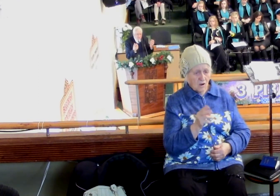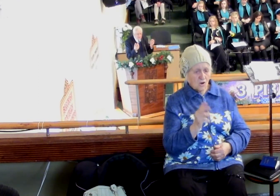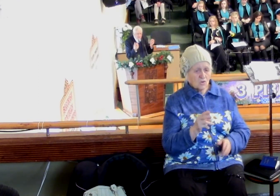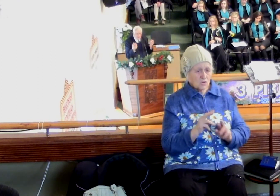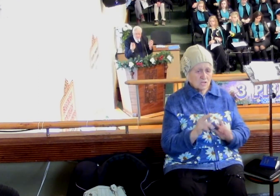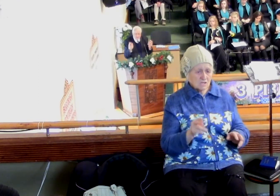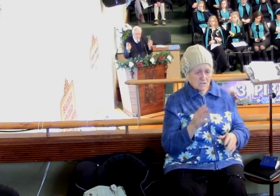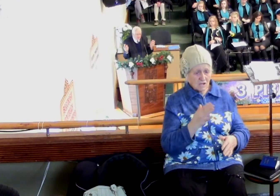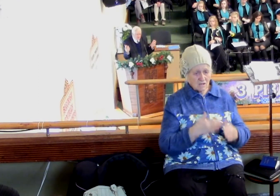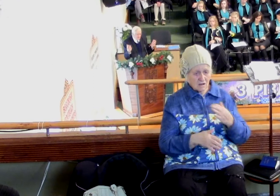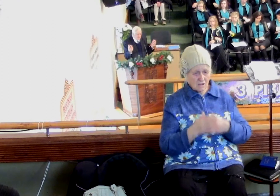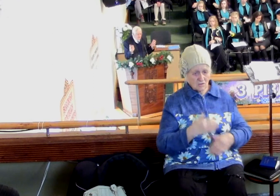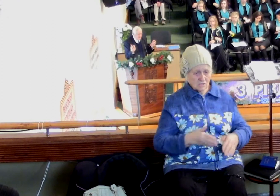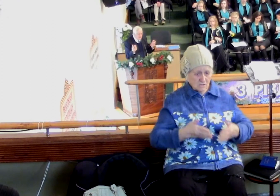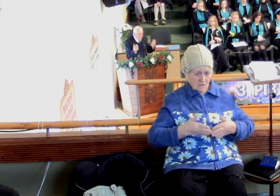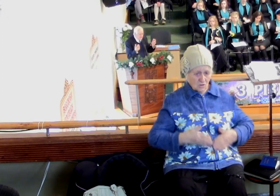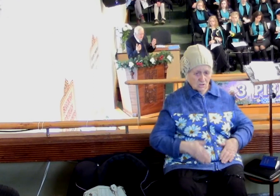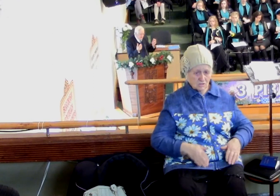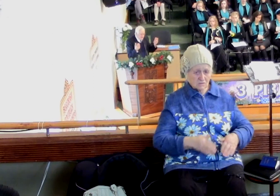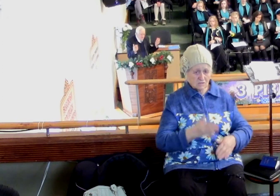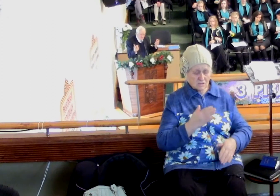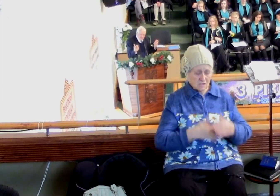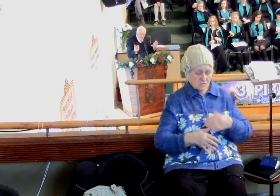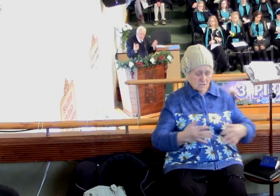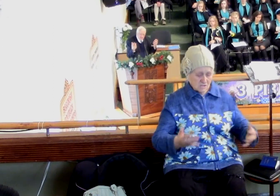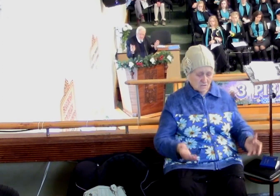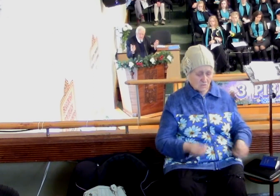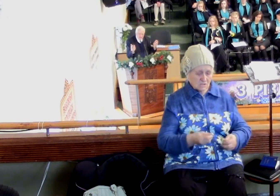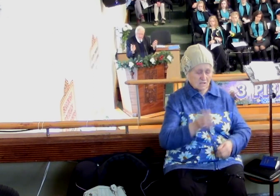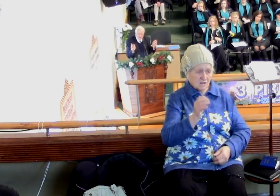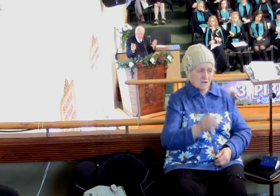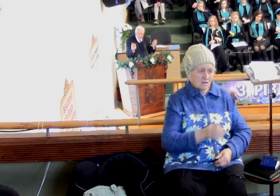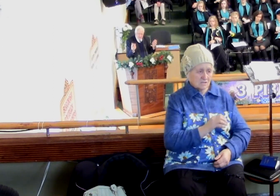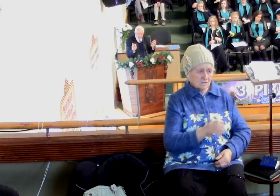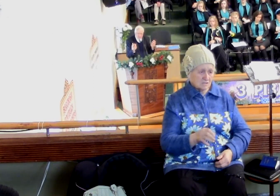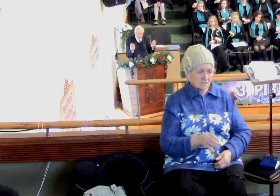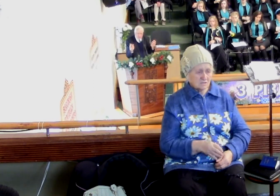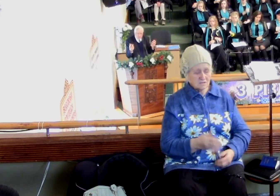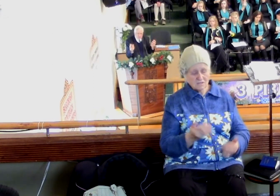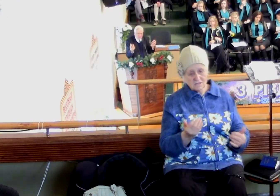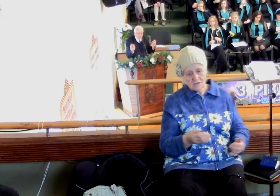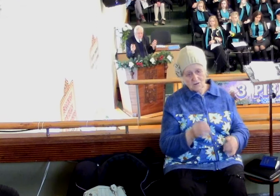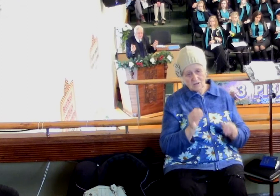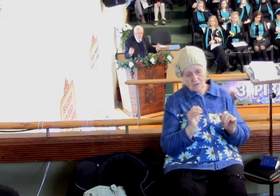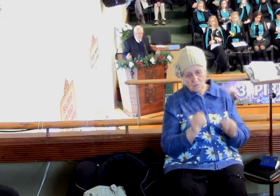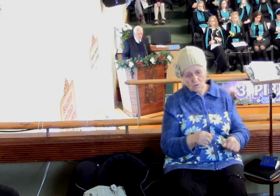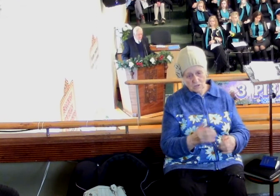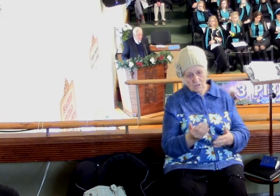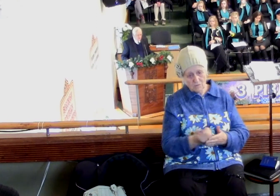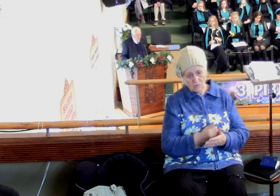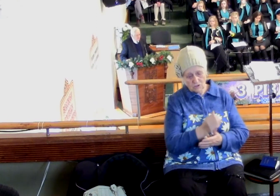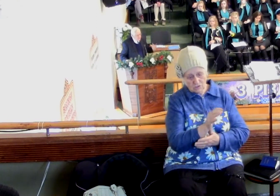знает радости Рождества, радости спасения на кресте, сегодня вы можете получить